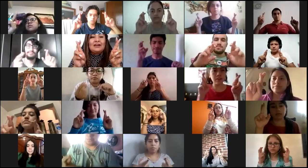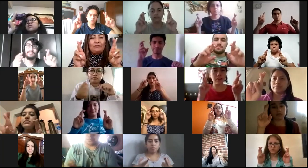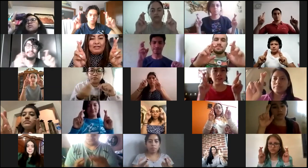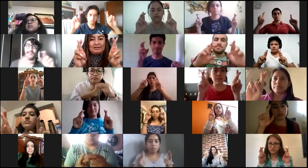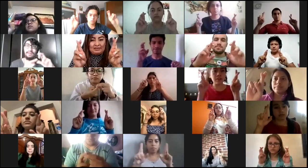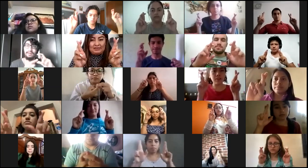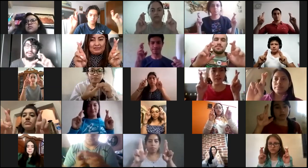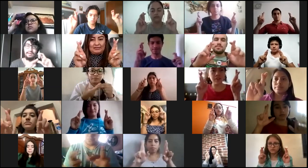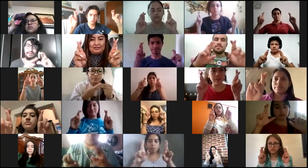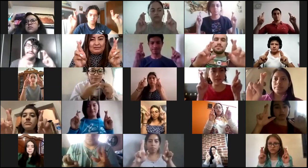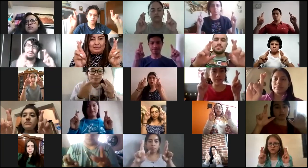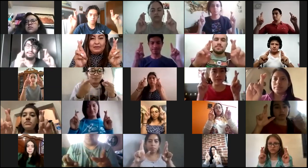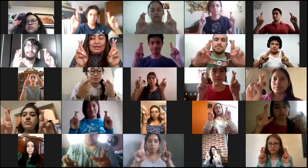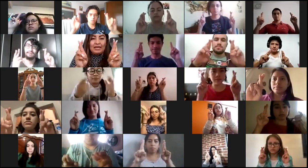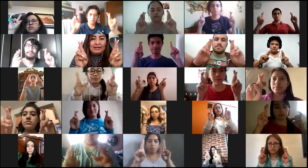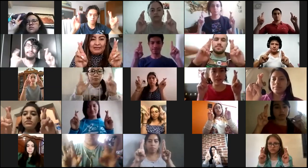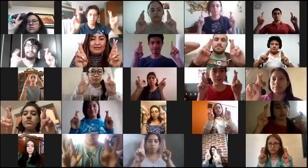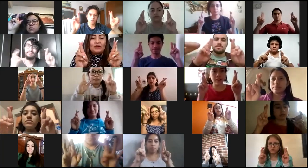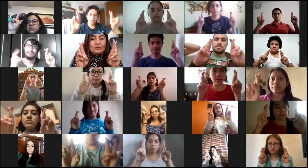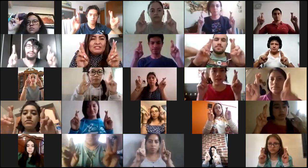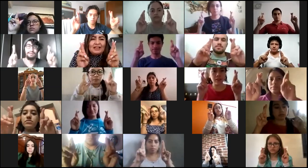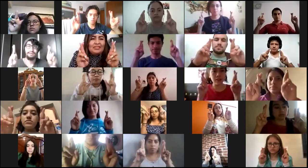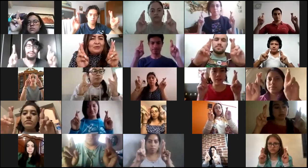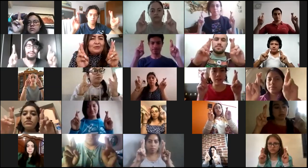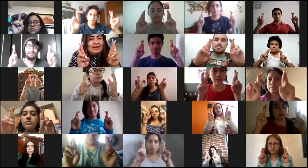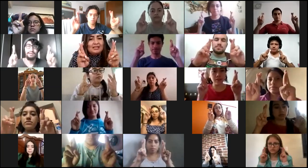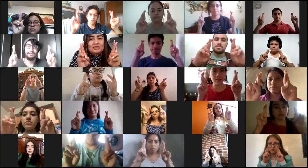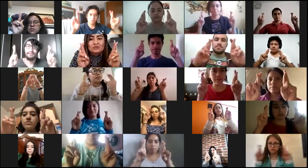afuera. R. ¿Cómo sería doble R, chicos?